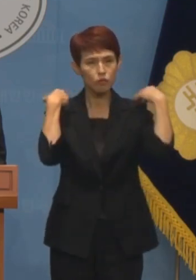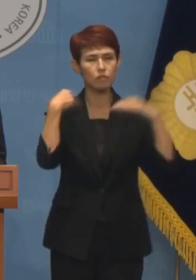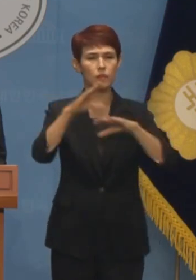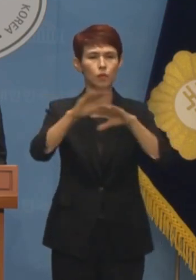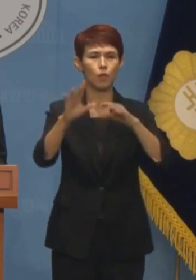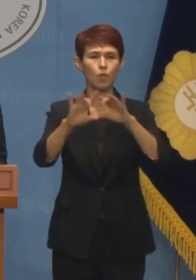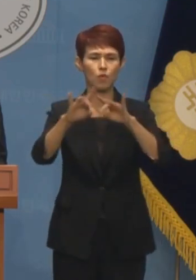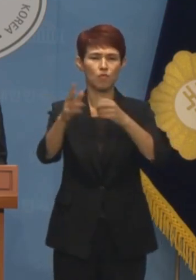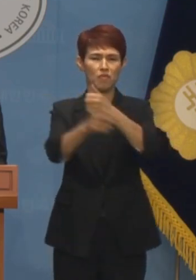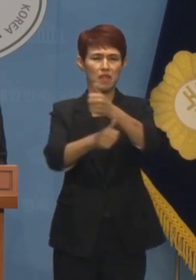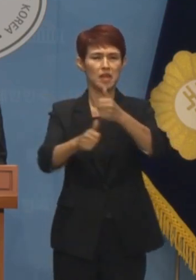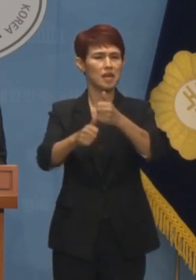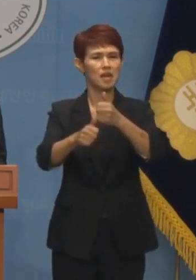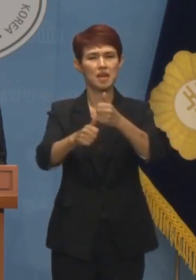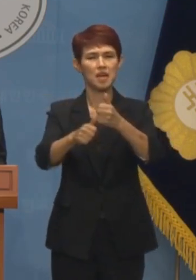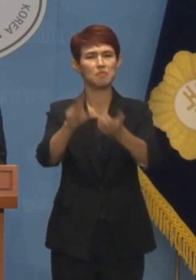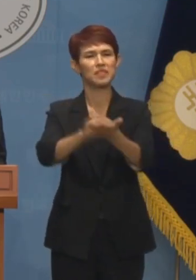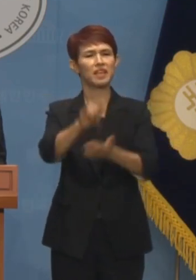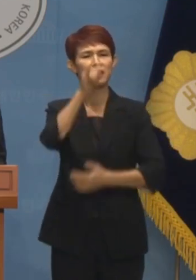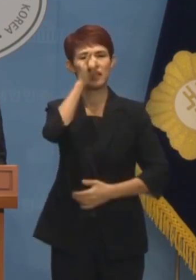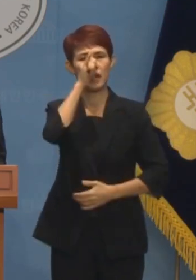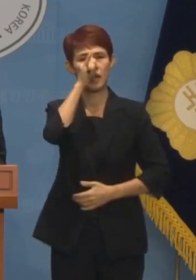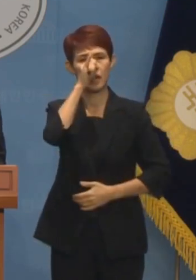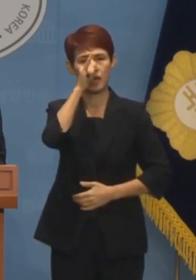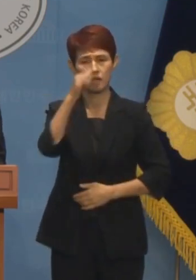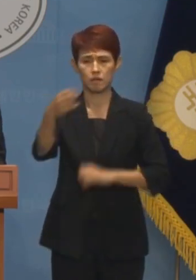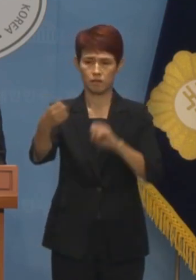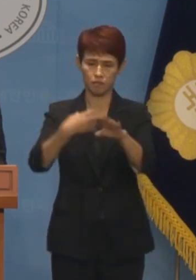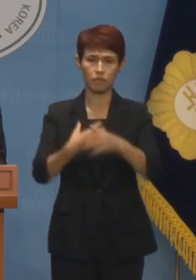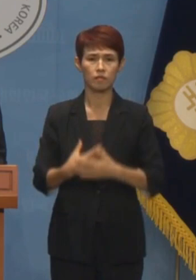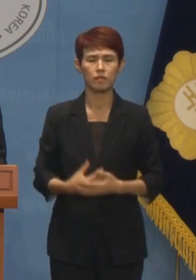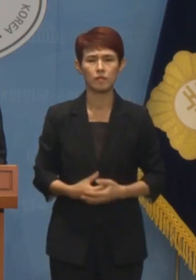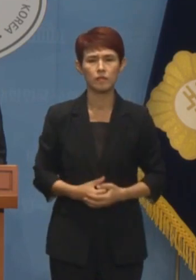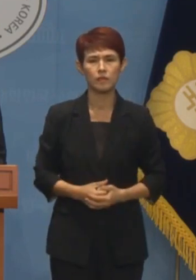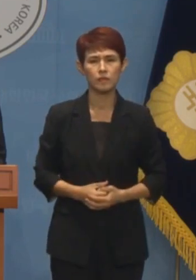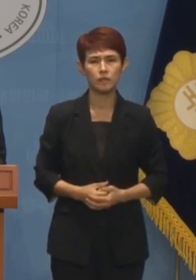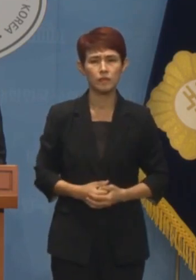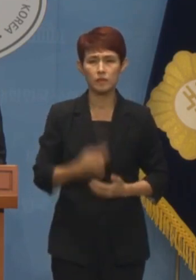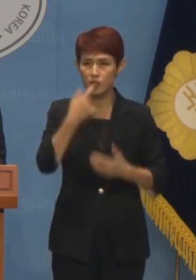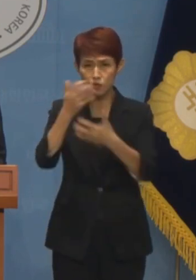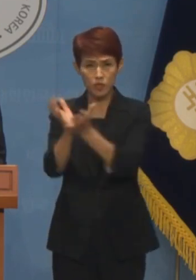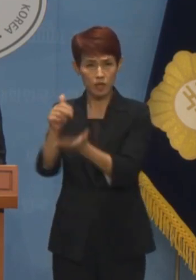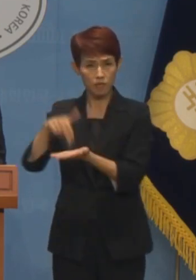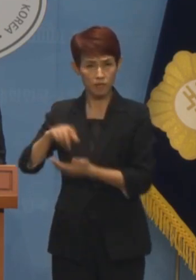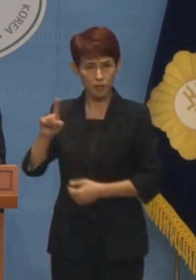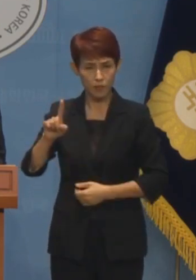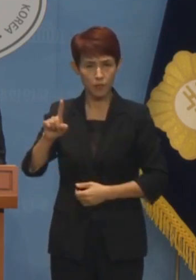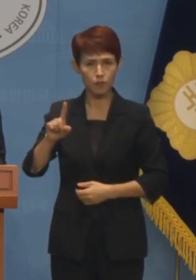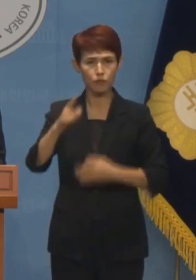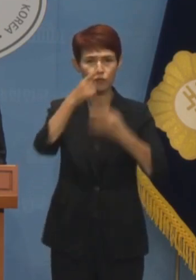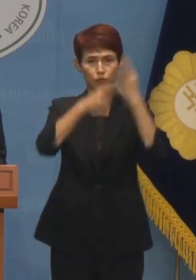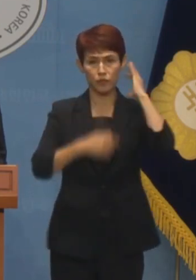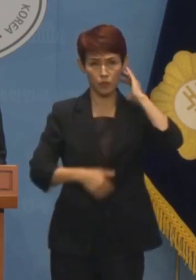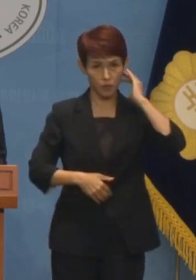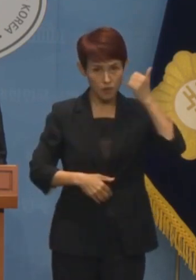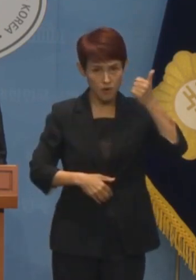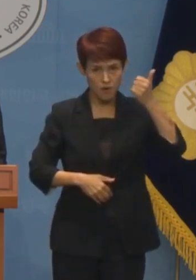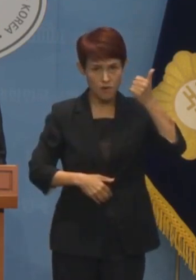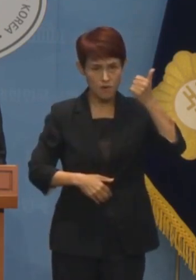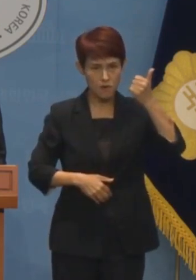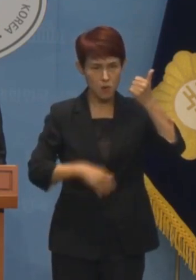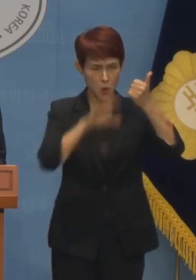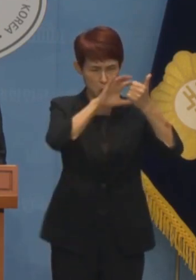대해 부정적 평가를 내놓고 있습니다 민주당은 윤석열 대통령을 꼭